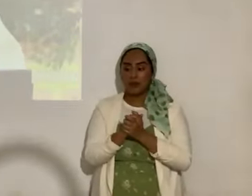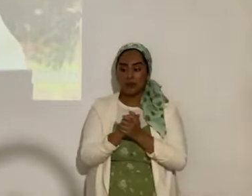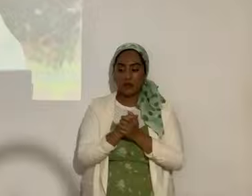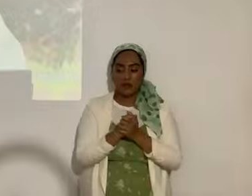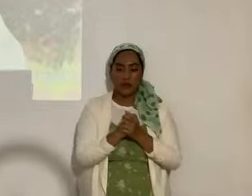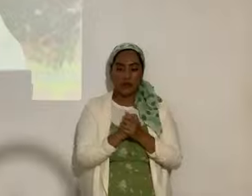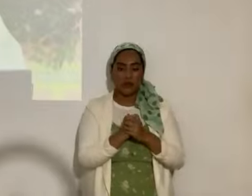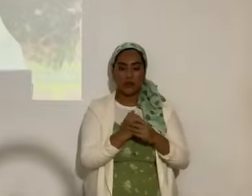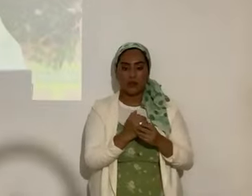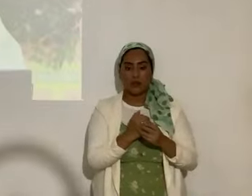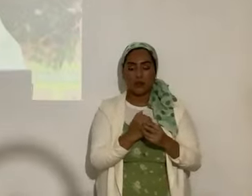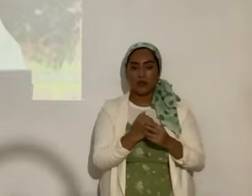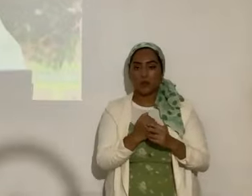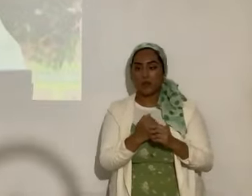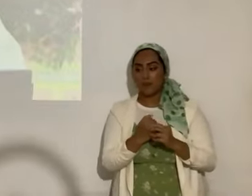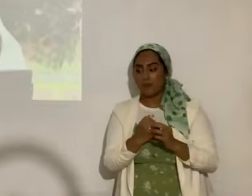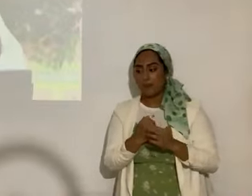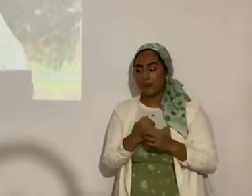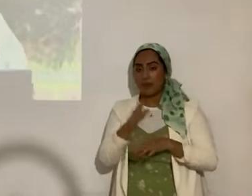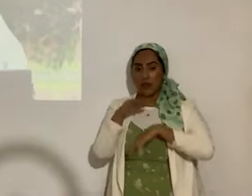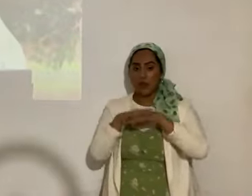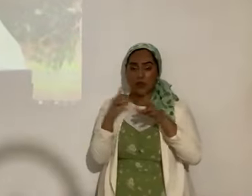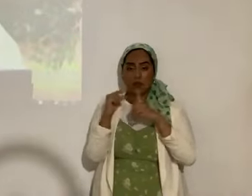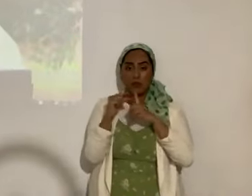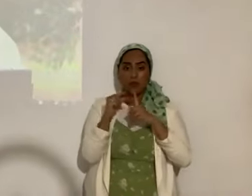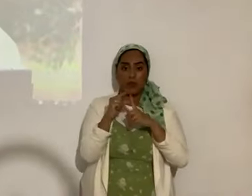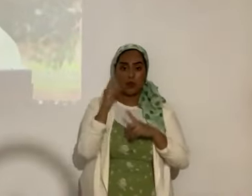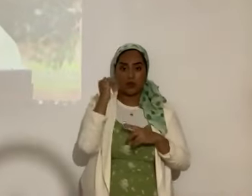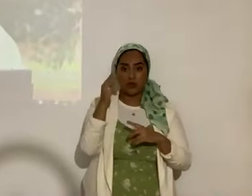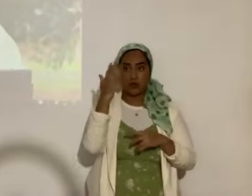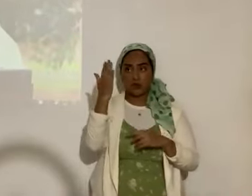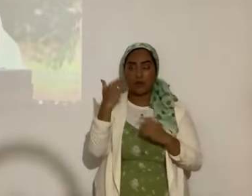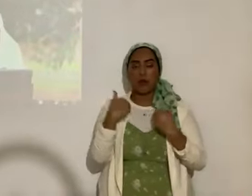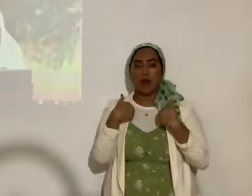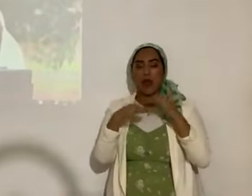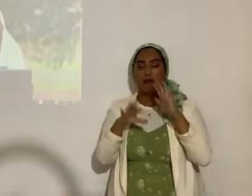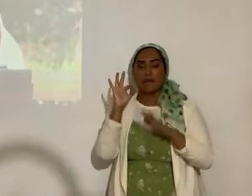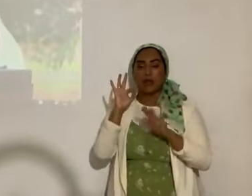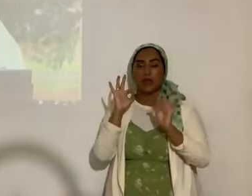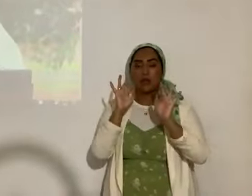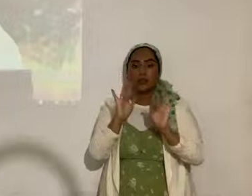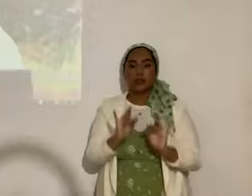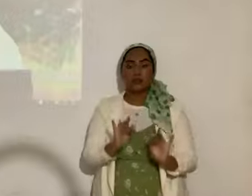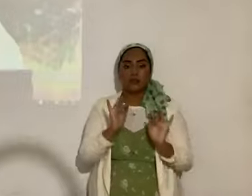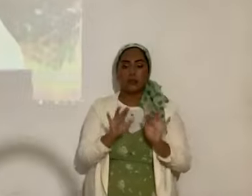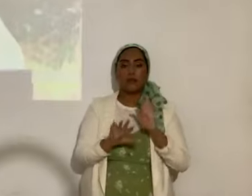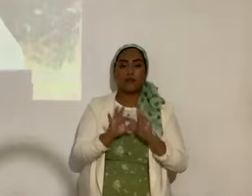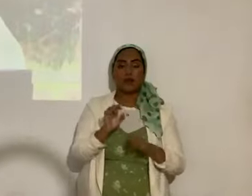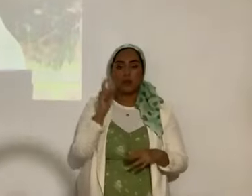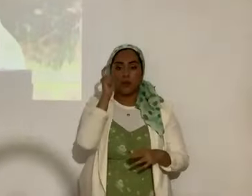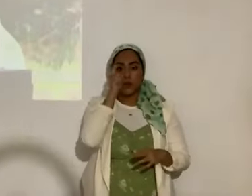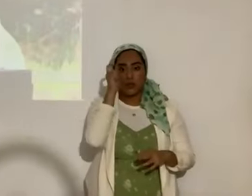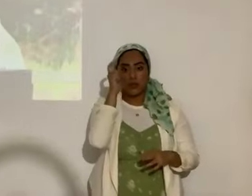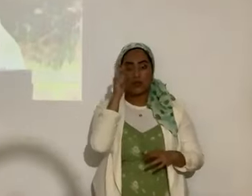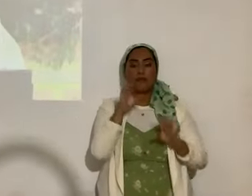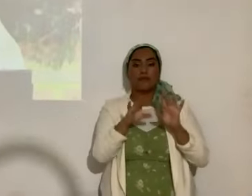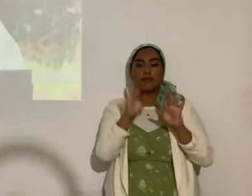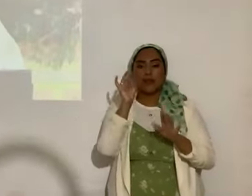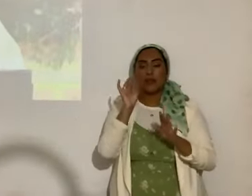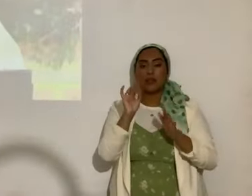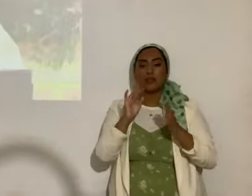divina perdón porque en la palabra de Yahweh se encuentra con suelo se encuentra sabiduría y se encuentra